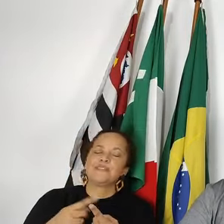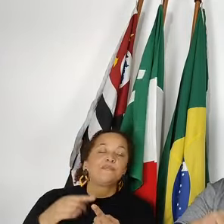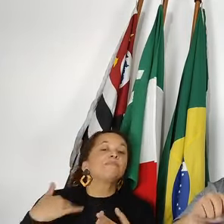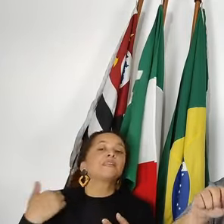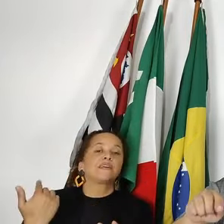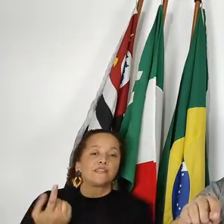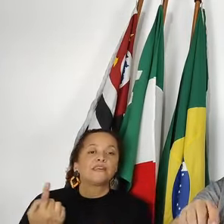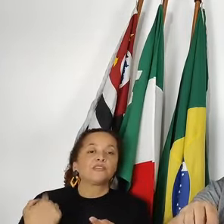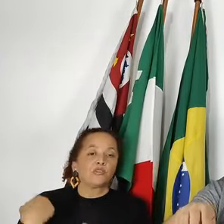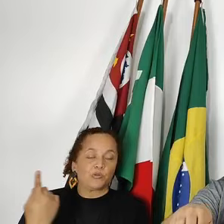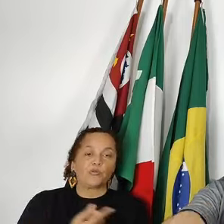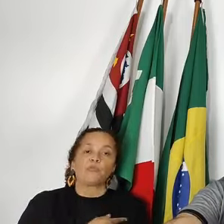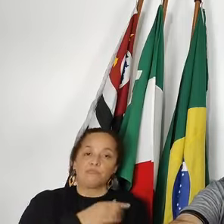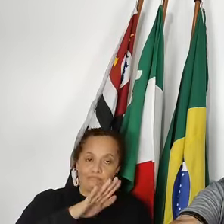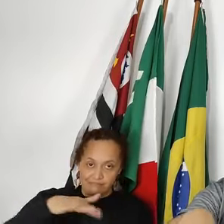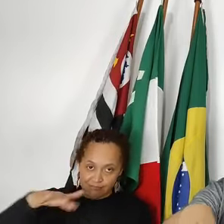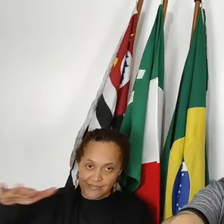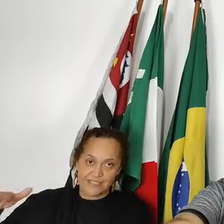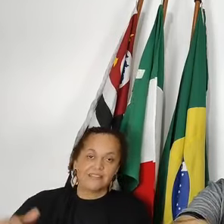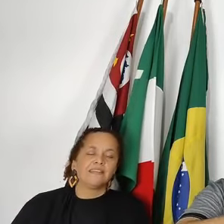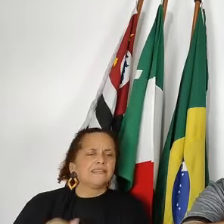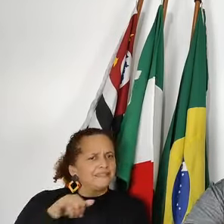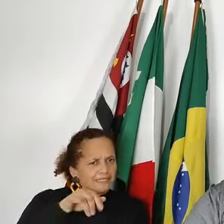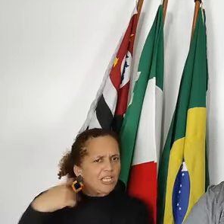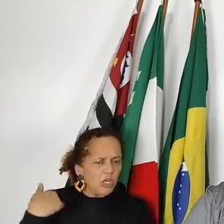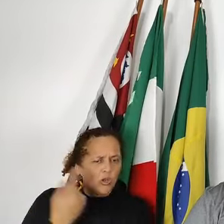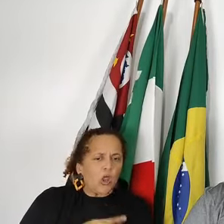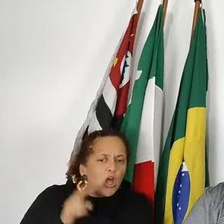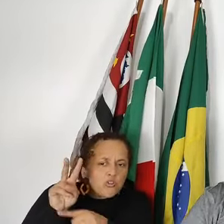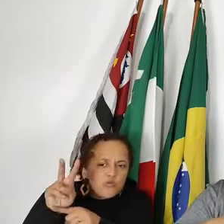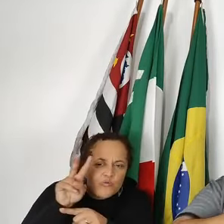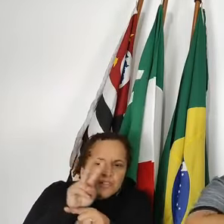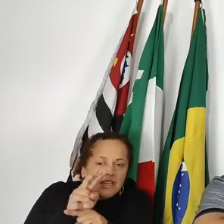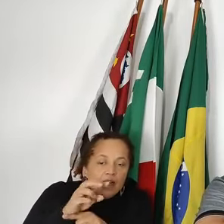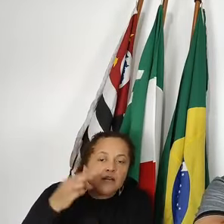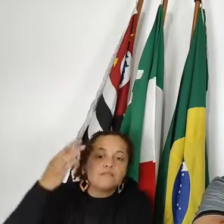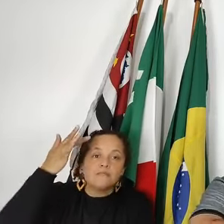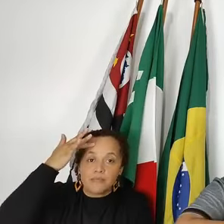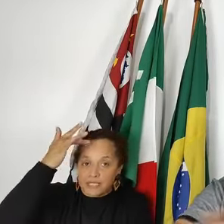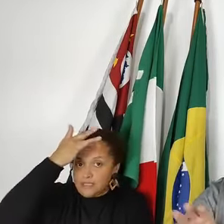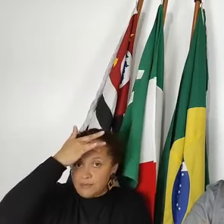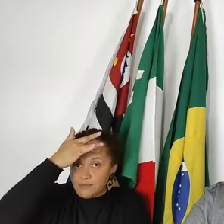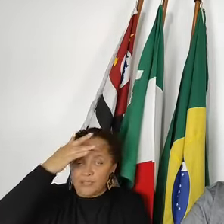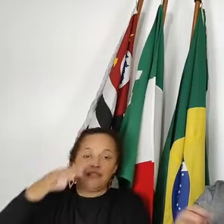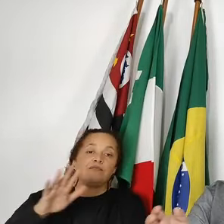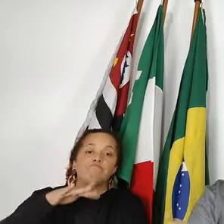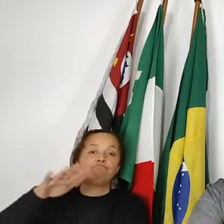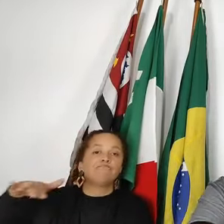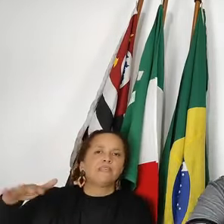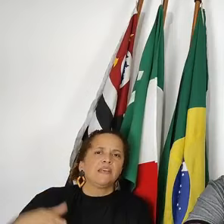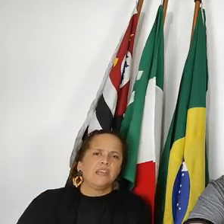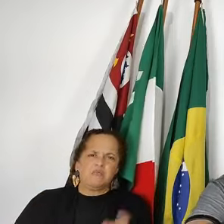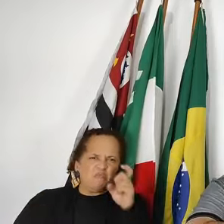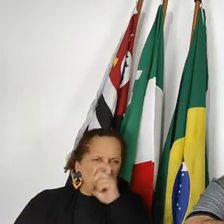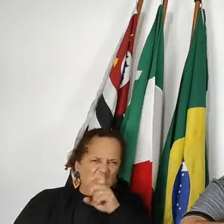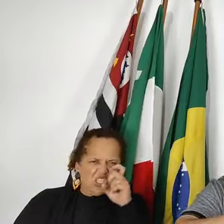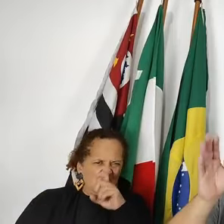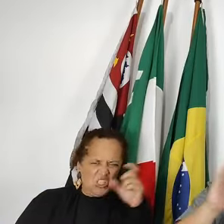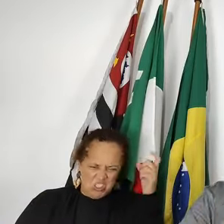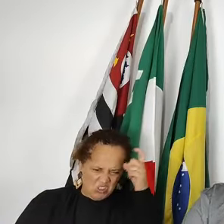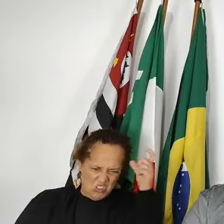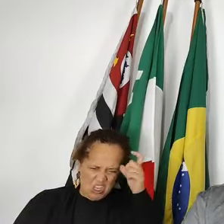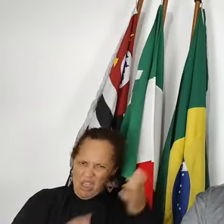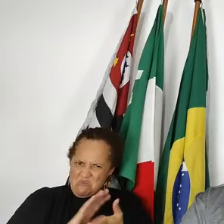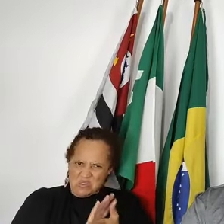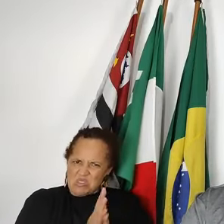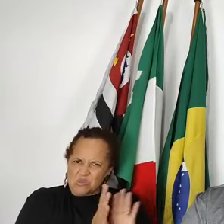elas. Se nós conseguirmos blindar a mente das nossas crianças contra essas mentiras, essas sofismas